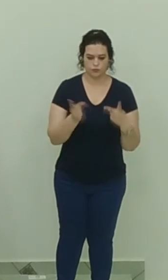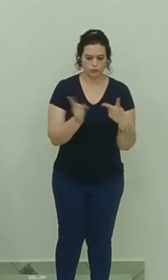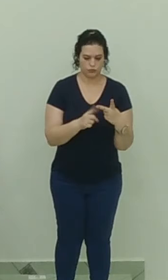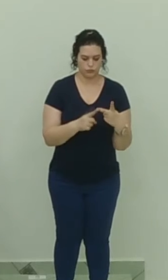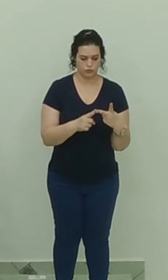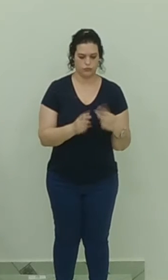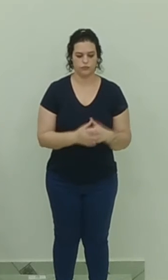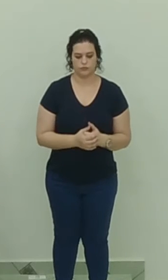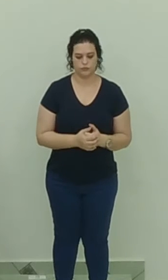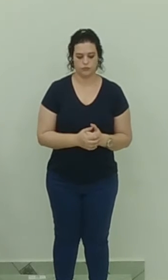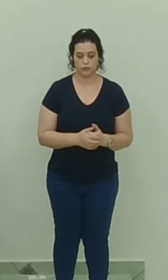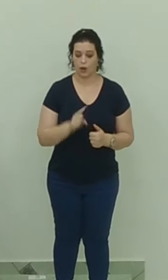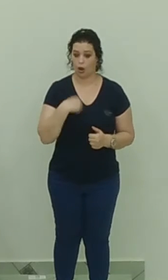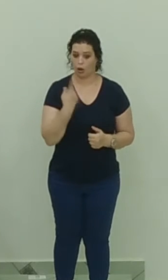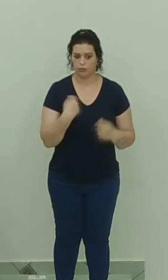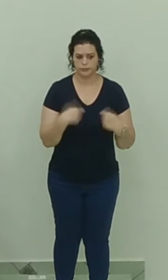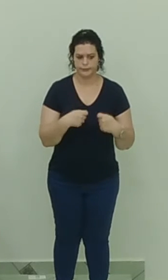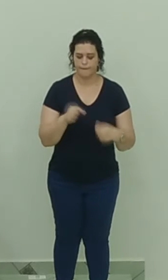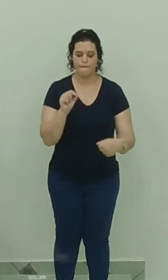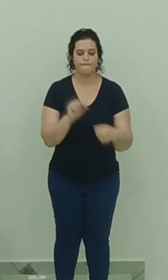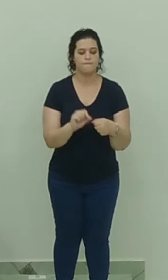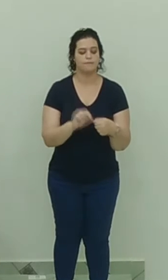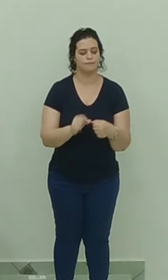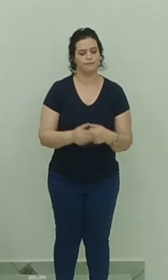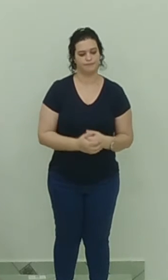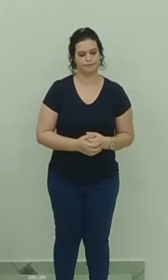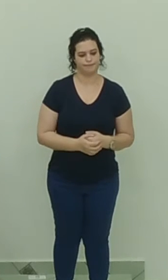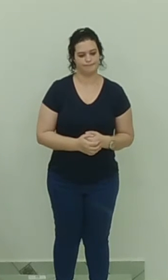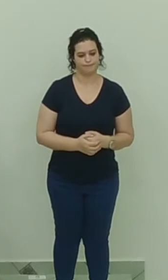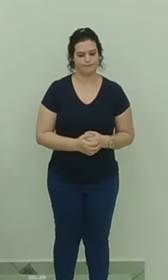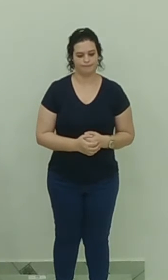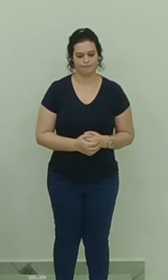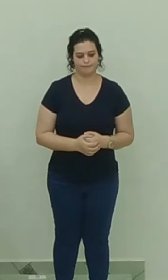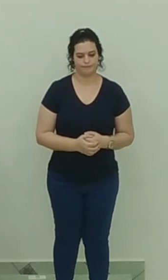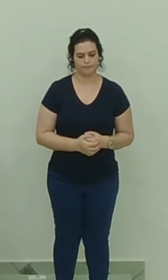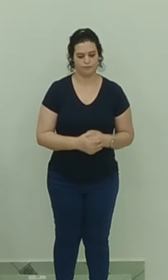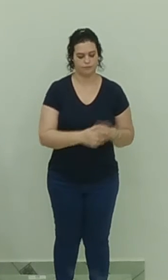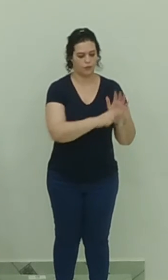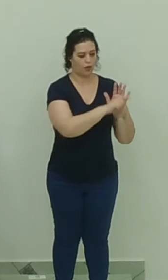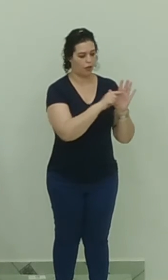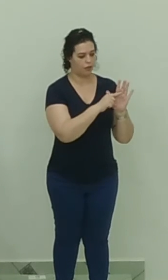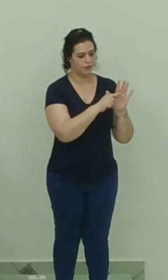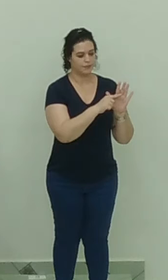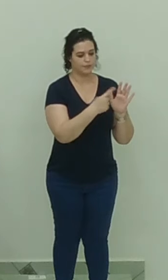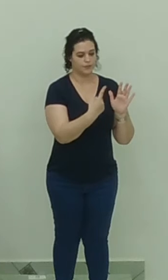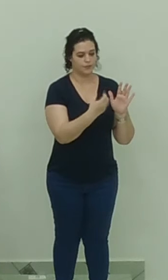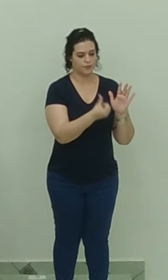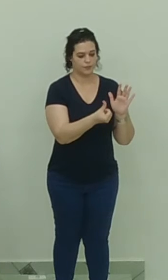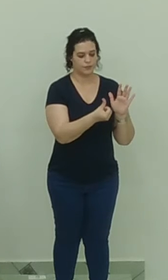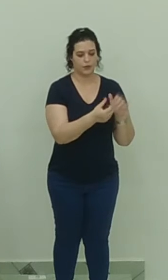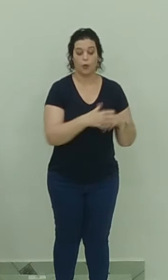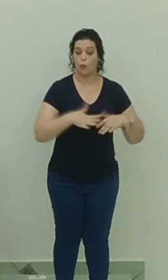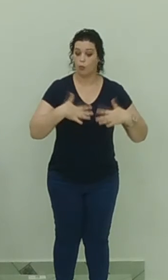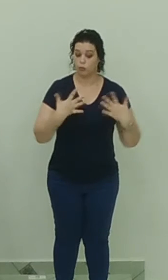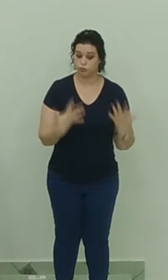temos que agir. Verso 16. Quando a gente